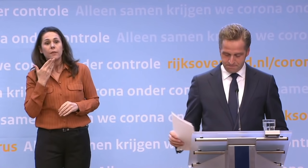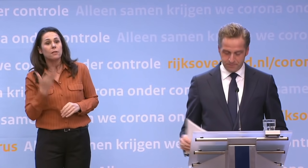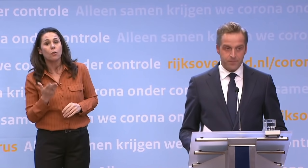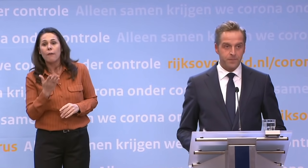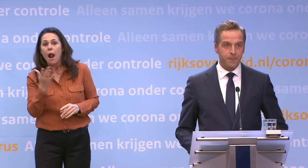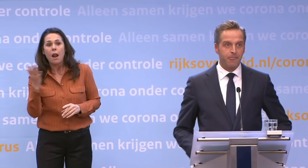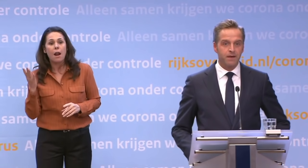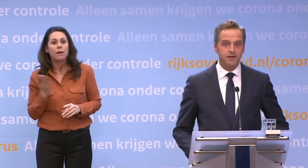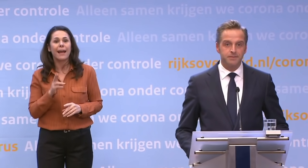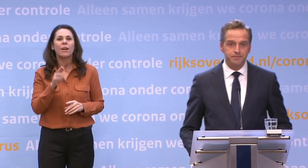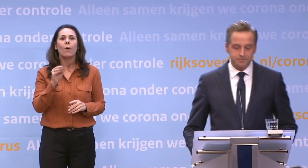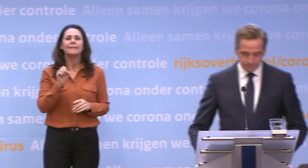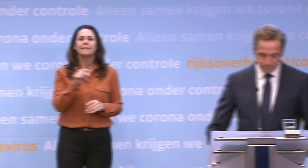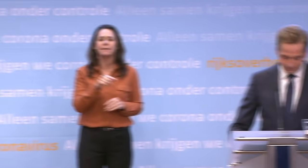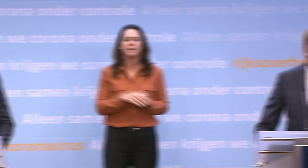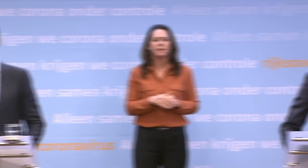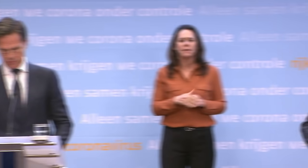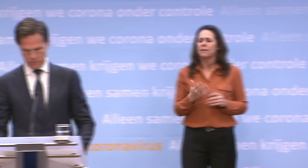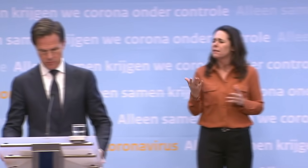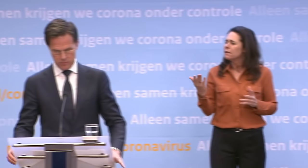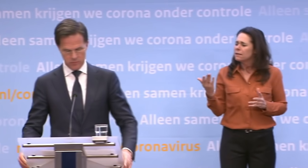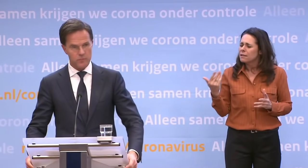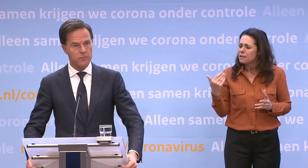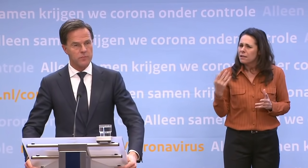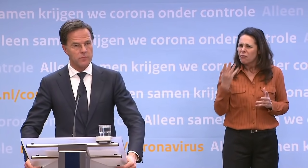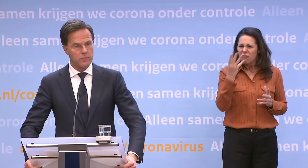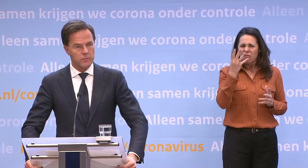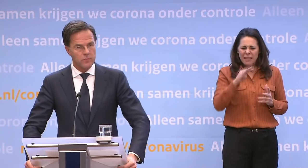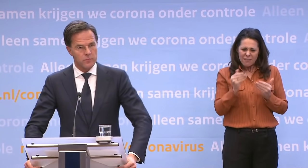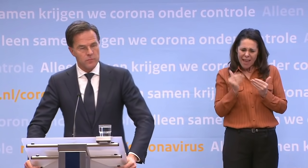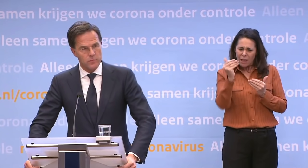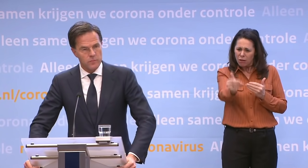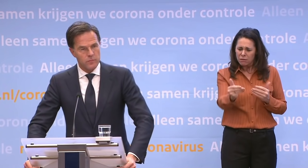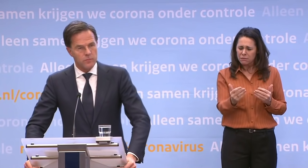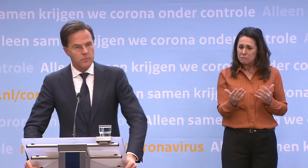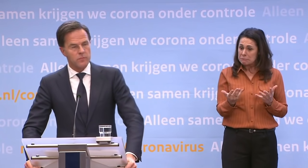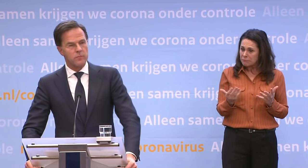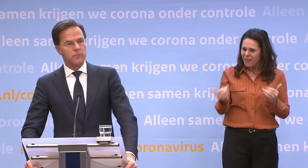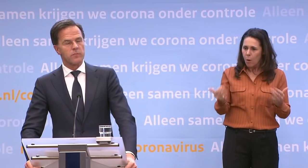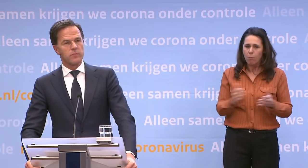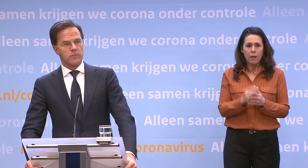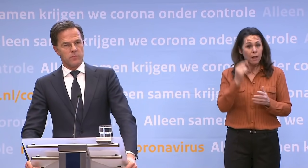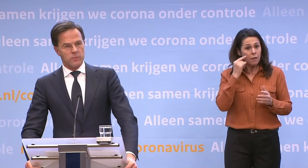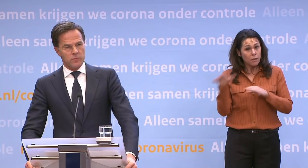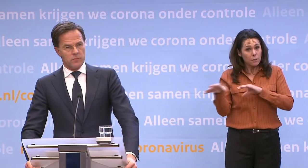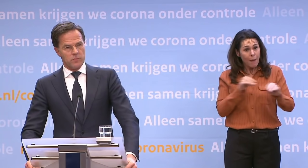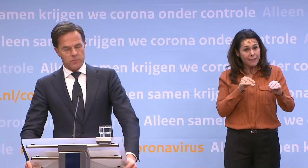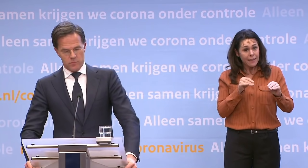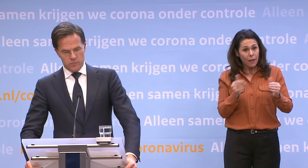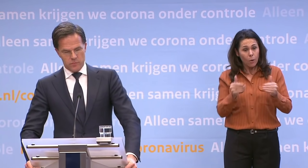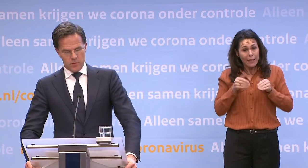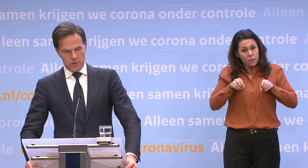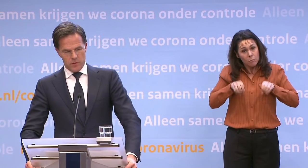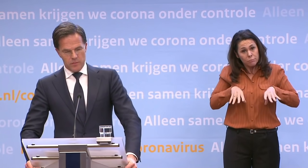NOS. Meneer Rutte, 4 weken vooruit. Waarom zo ver vooruit? En bestaat de kans dat misschien die maatregelen toch eerder worden